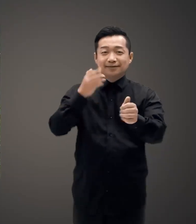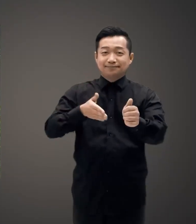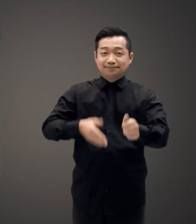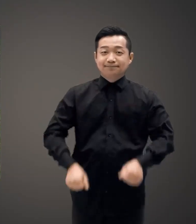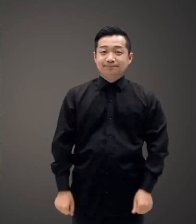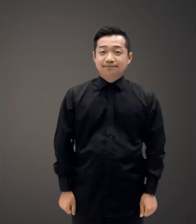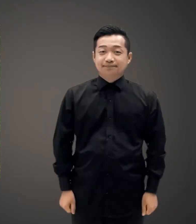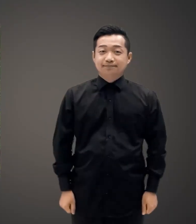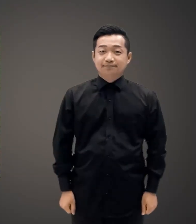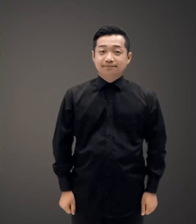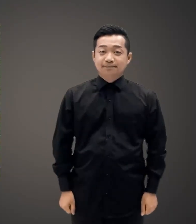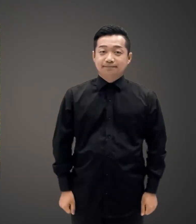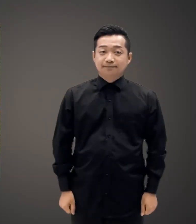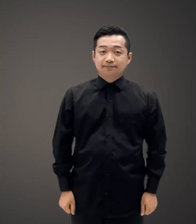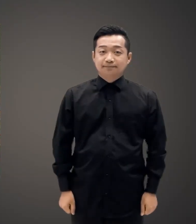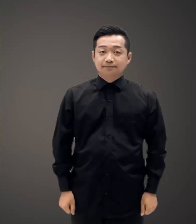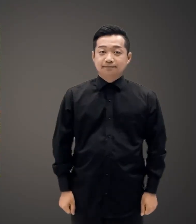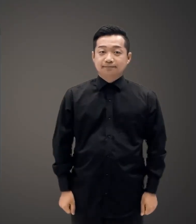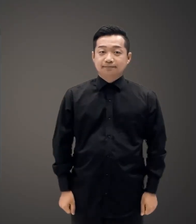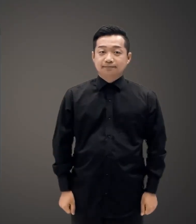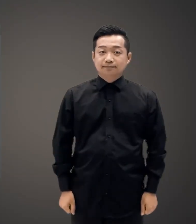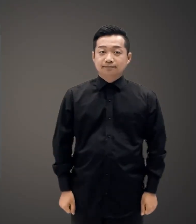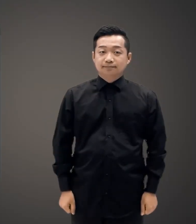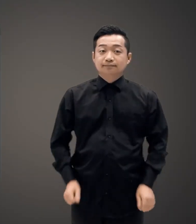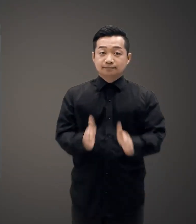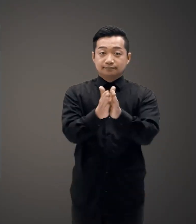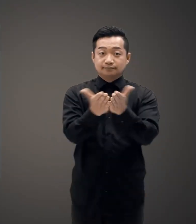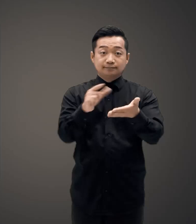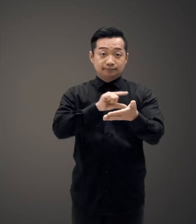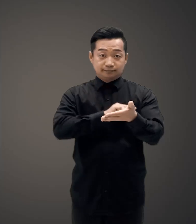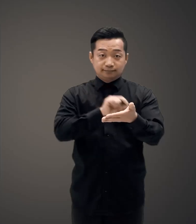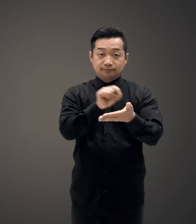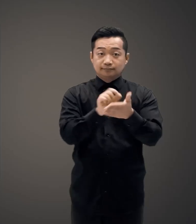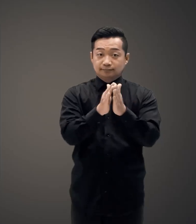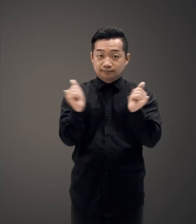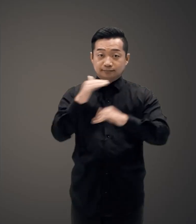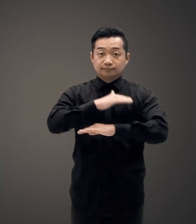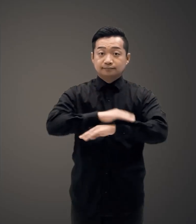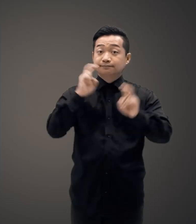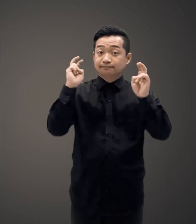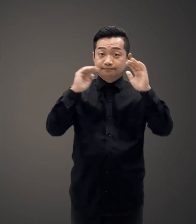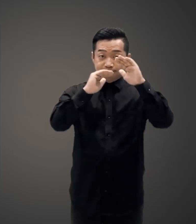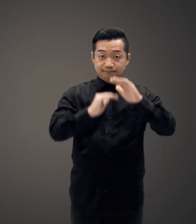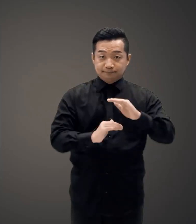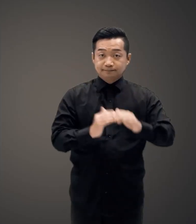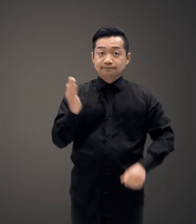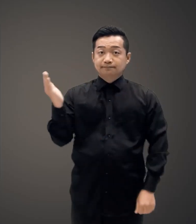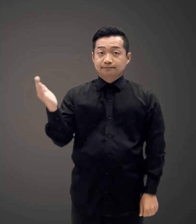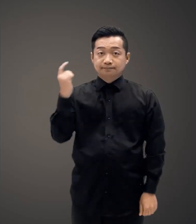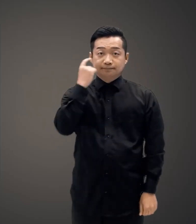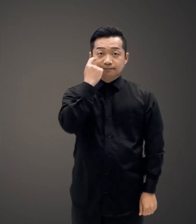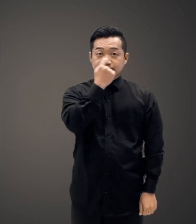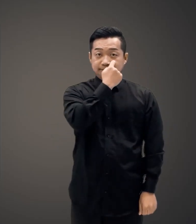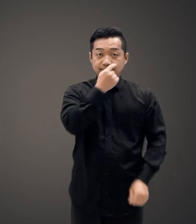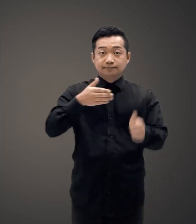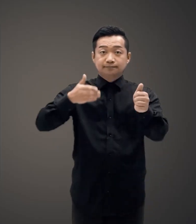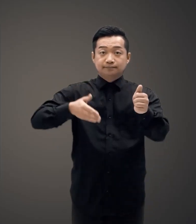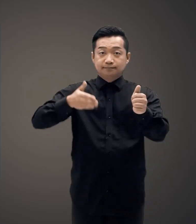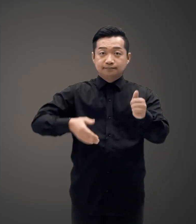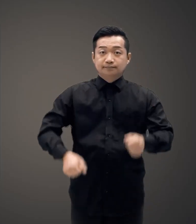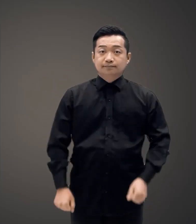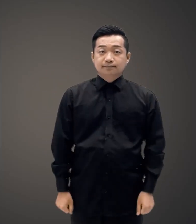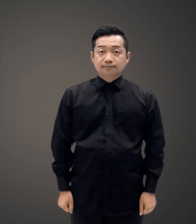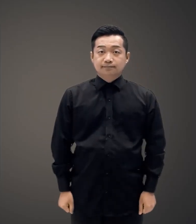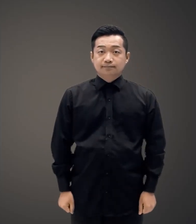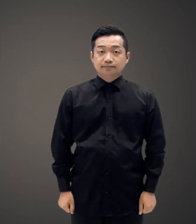여러분들도 만나보셨으면 좋겠습니다. 도서명 최소한의 최선. 저자 문진영.